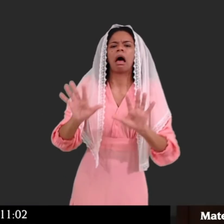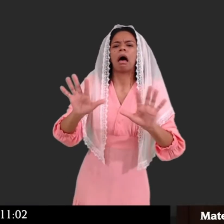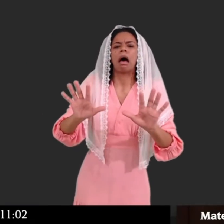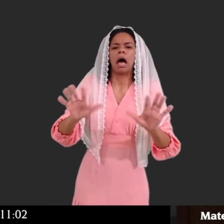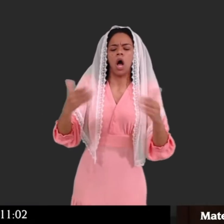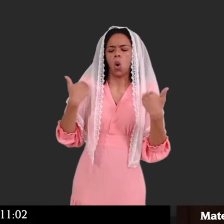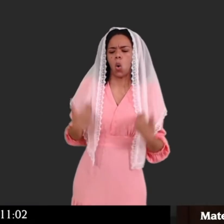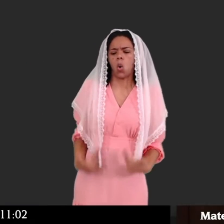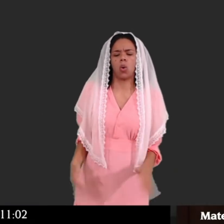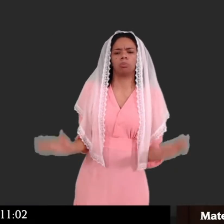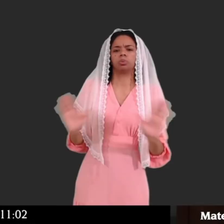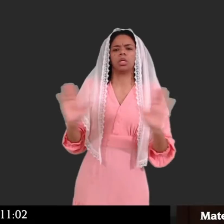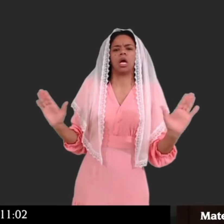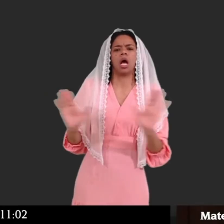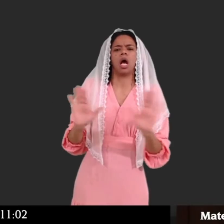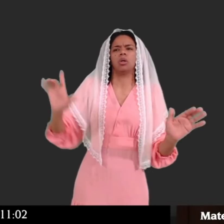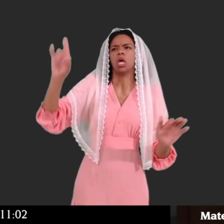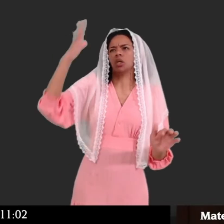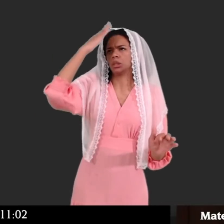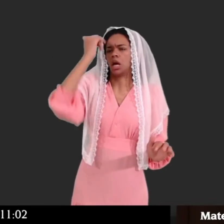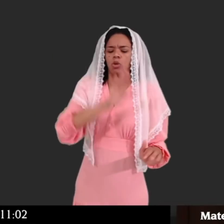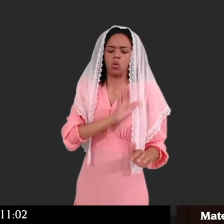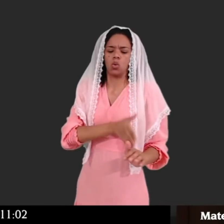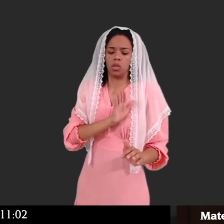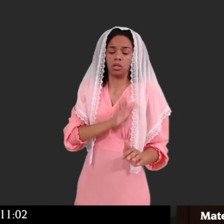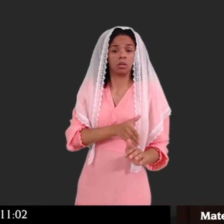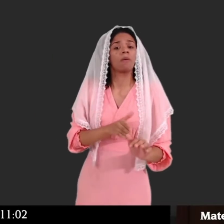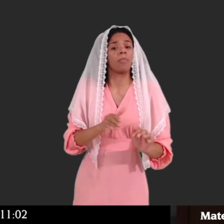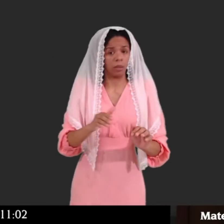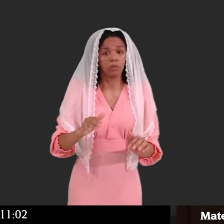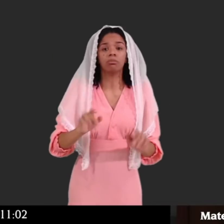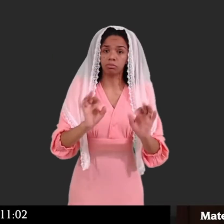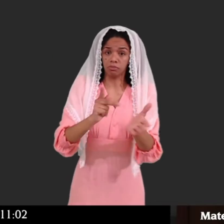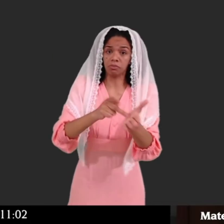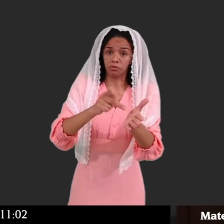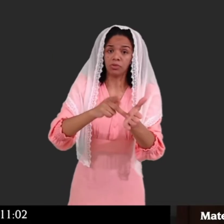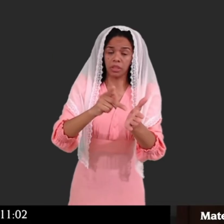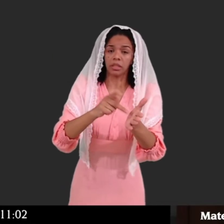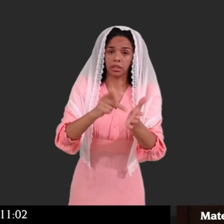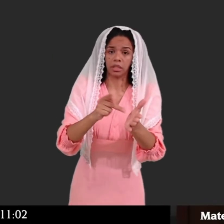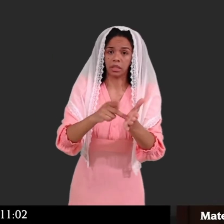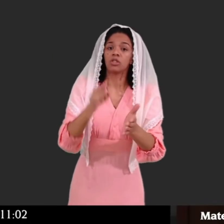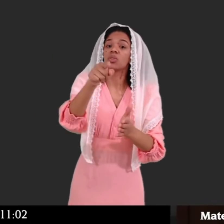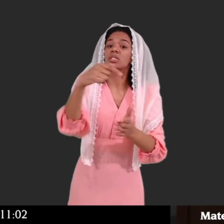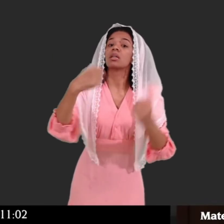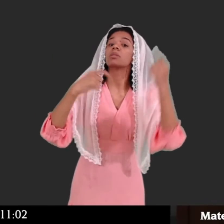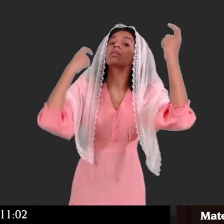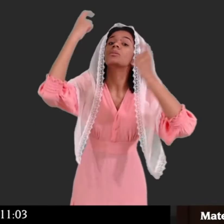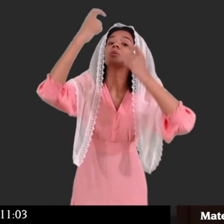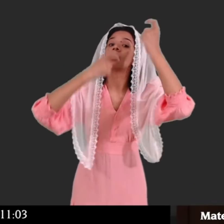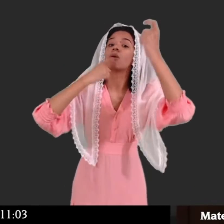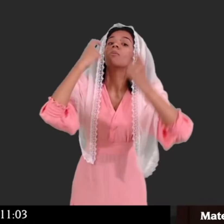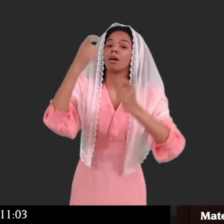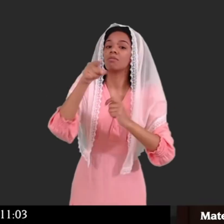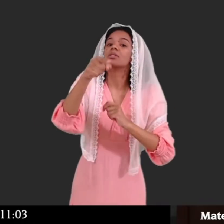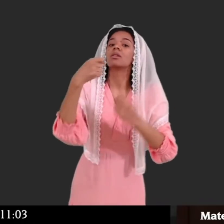preocupado com o meu corpo, Ele me vê, Ele sabe como é meu corpo. Ele não está preocupado mesmo. É você que tem que estar preocupado.